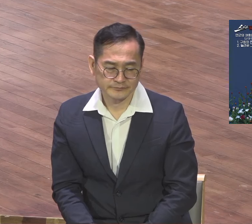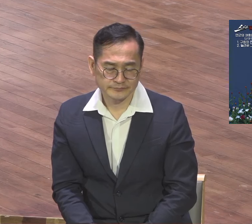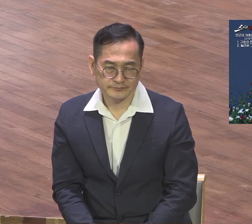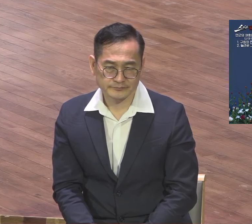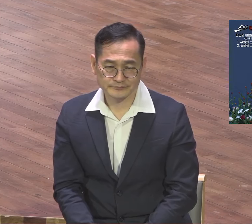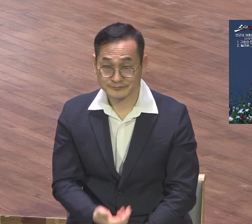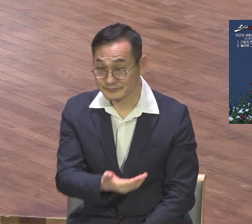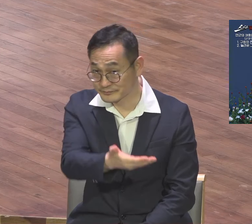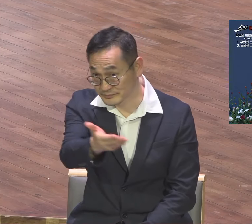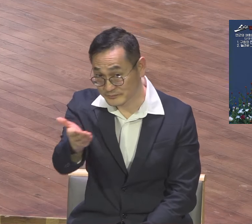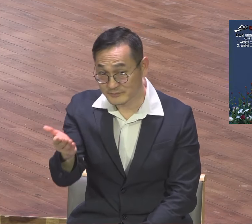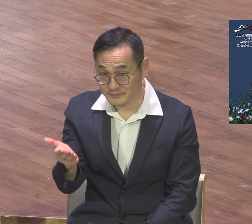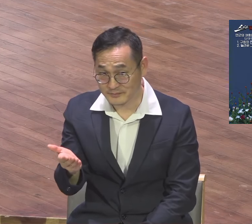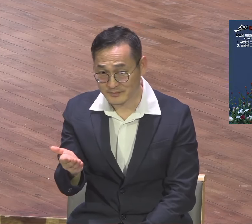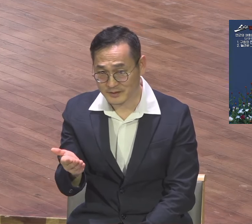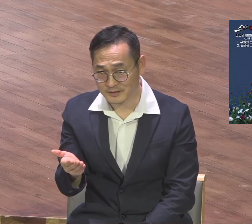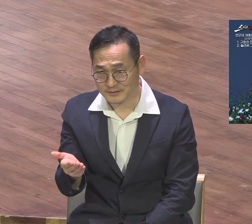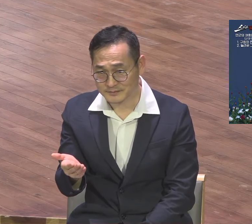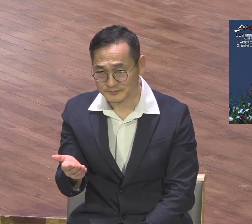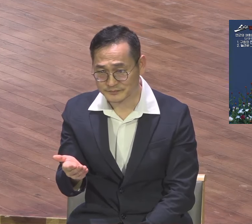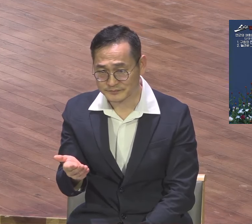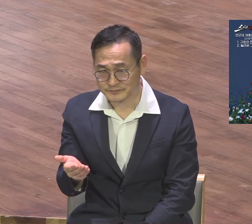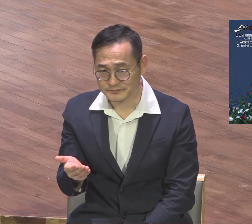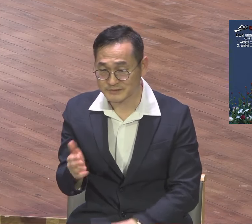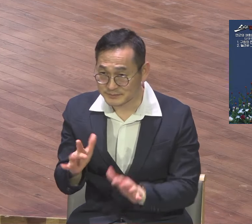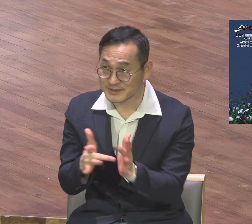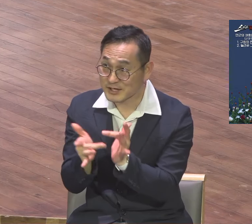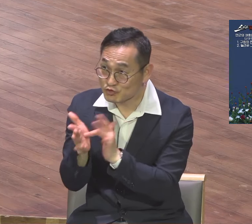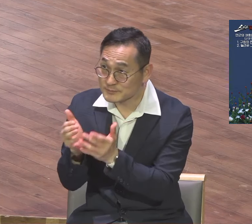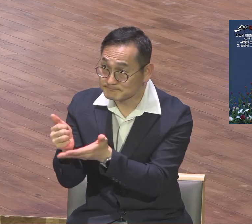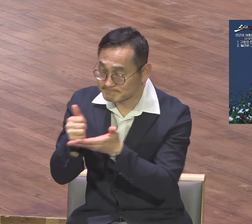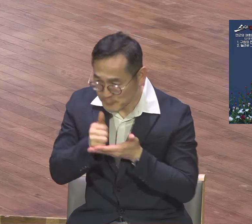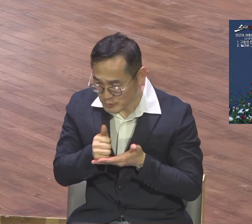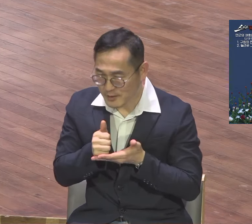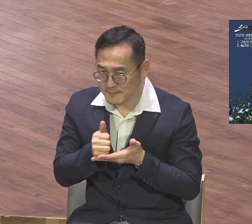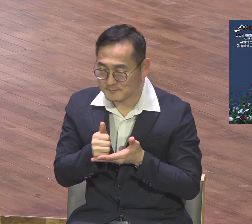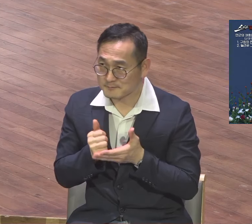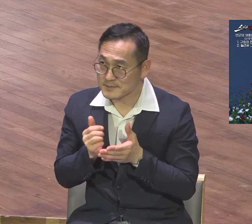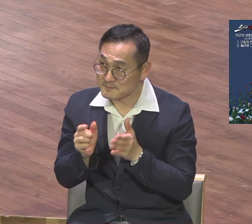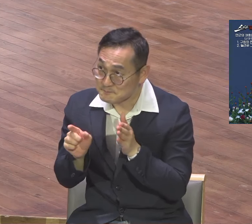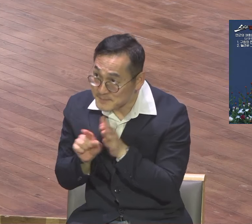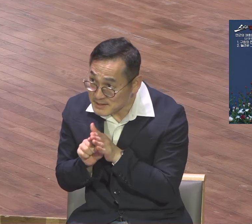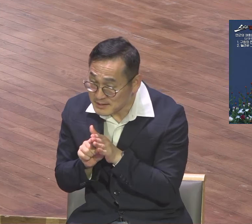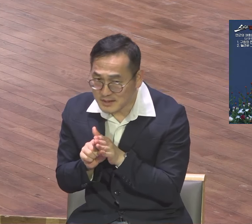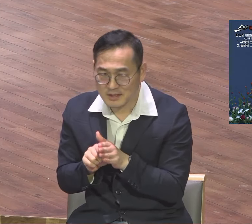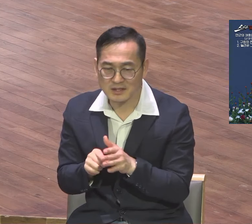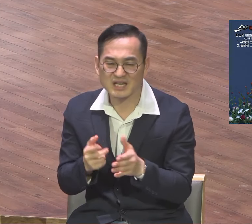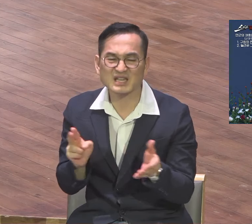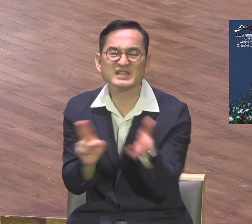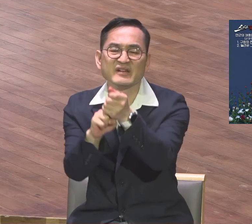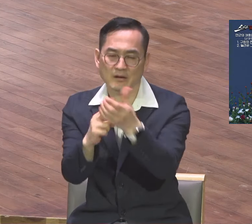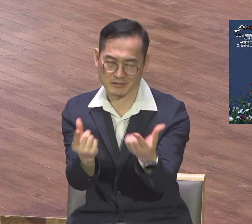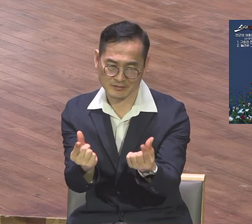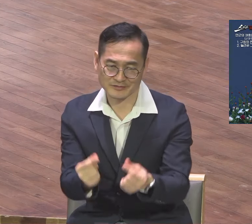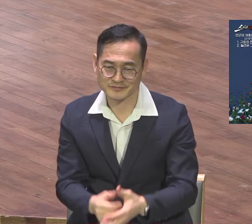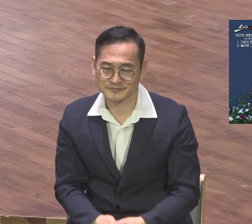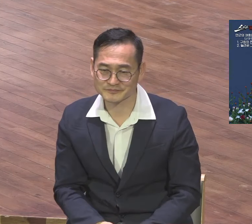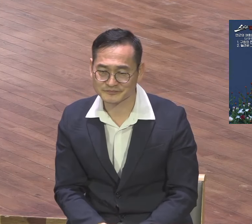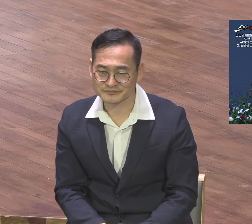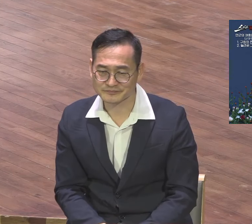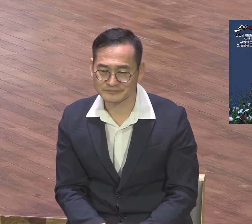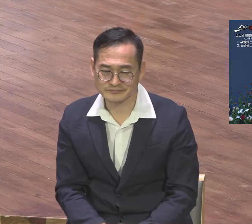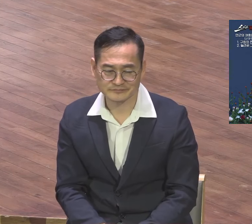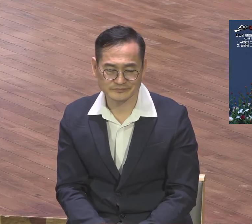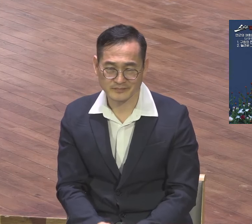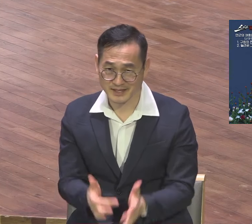영계 모든 성도들 이 사실을 깨달은 것 자체가 축복인 줄 믿으시기 바랍니다. 메시아 그리스도